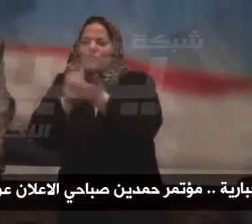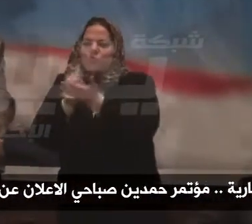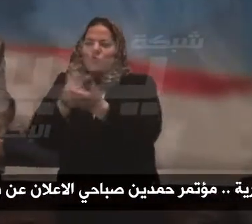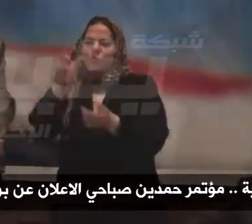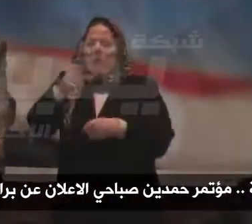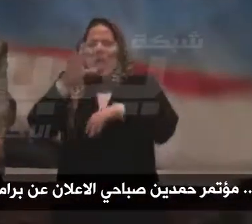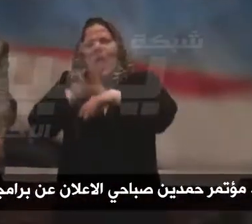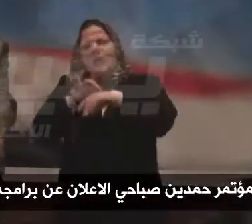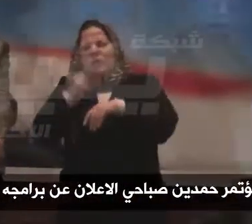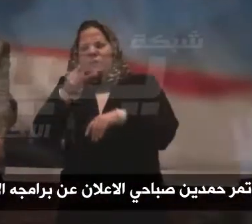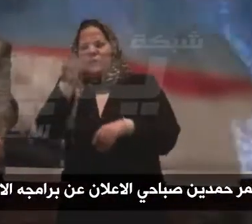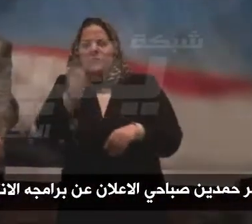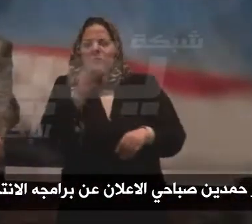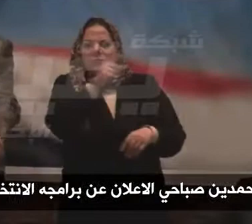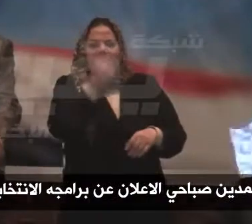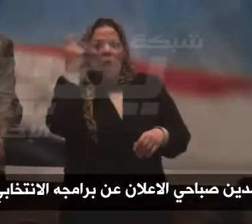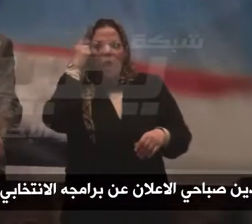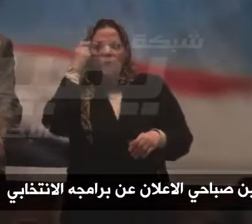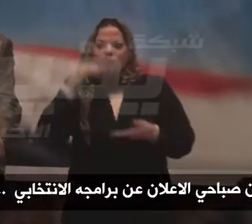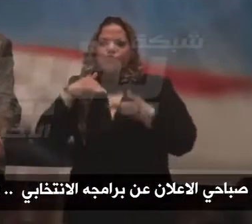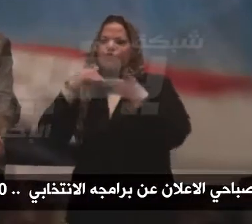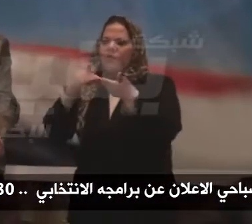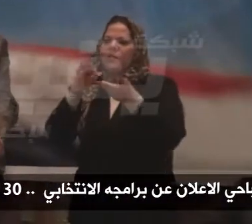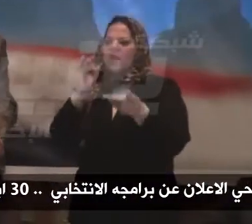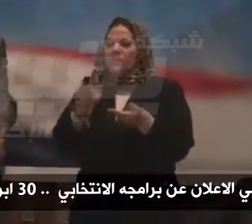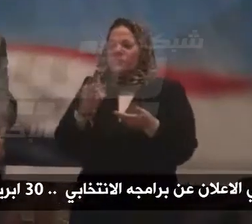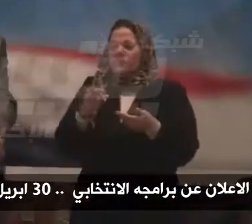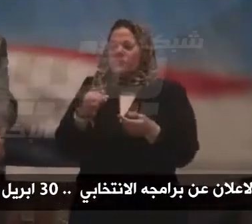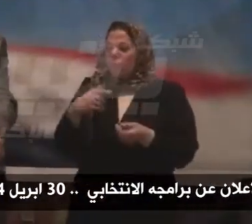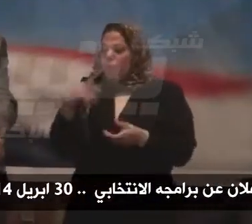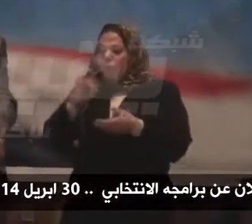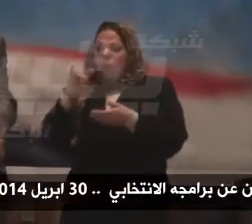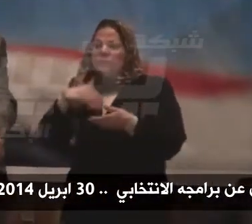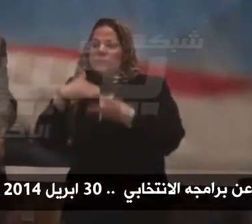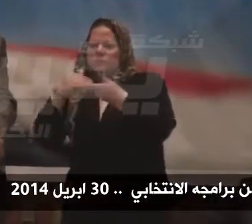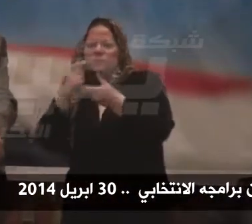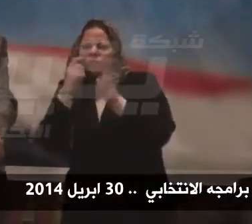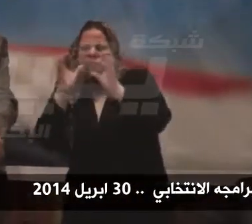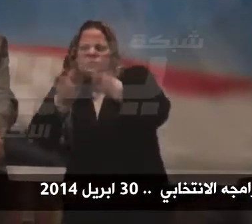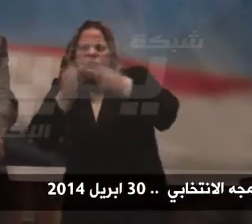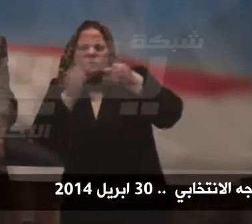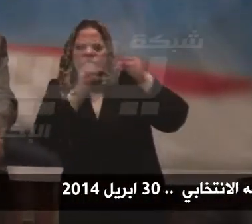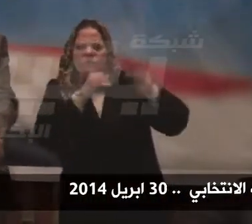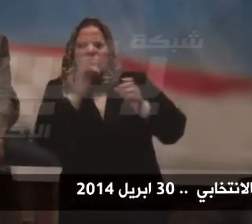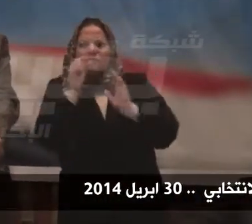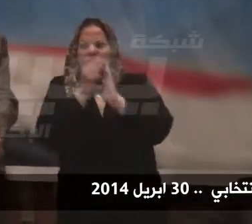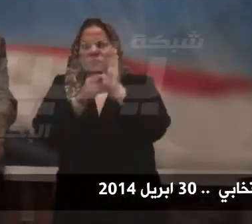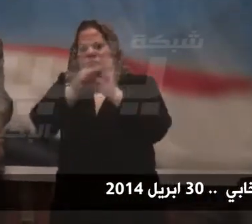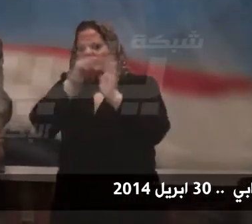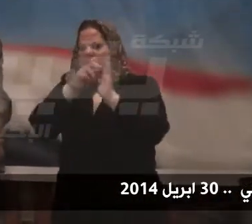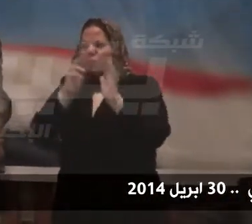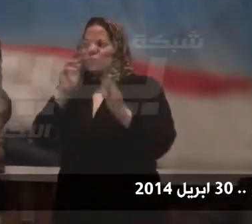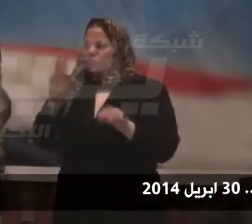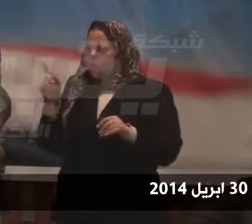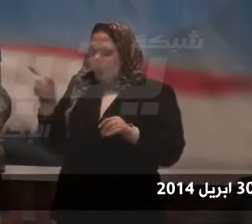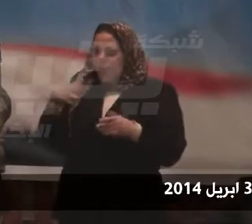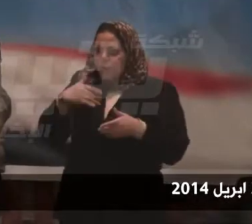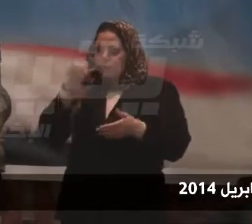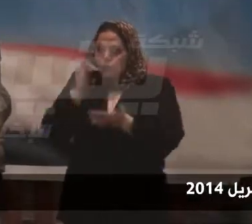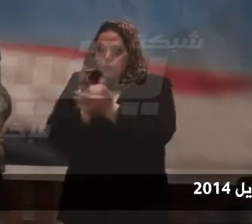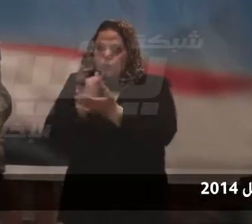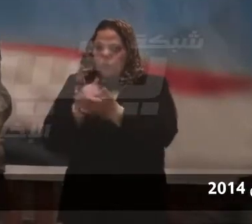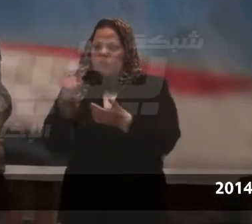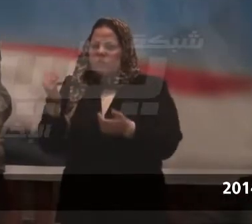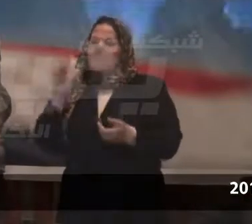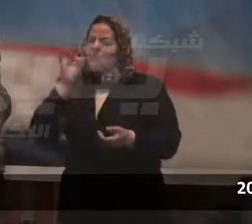مريض يعرف بمرضه. هذا الحرص المتزايد أشعرني أنه رجل ينتمي